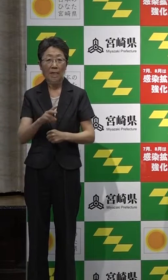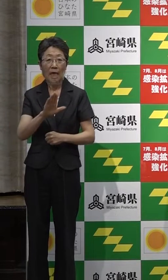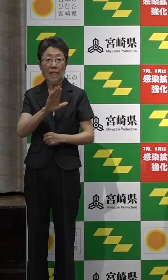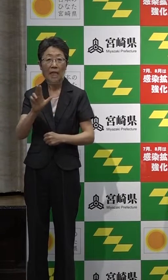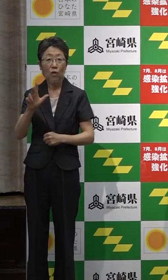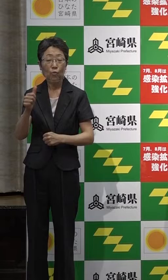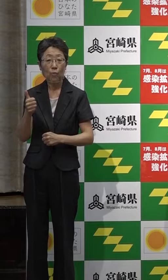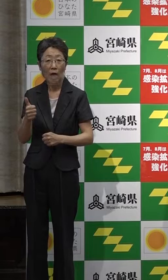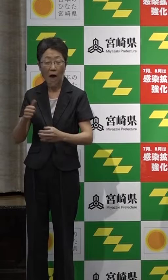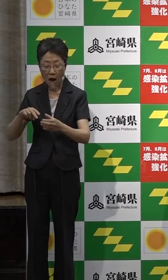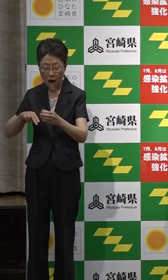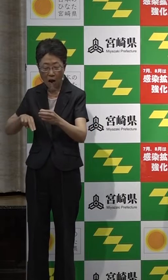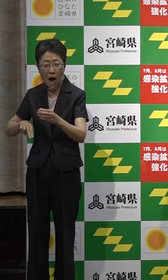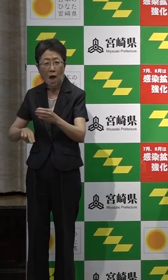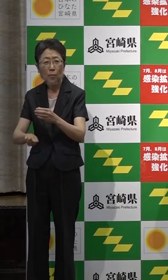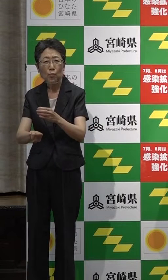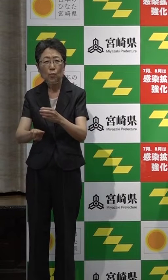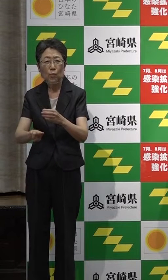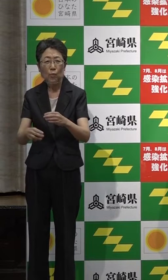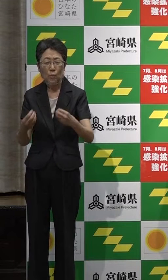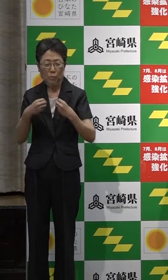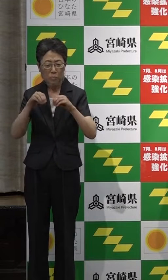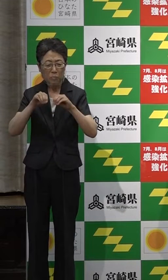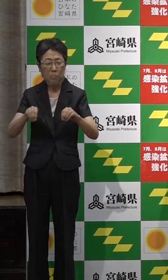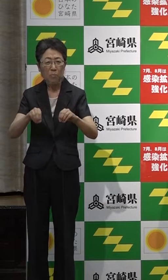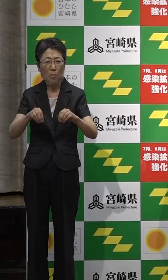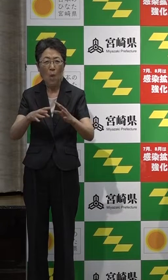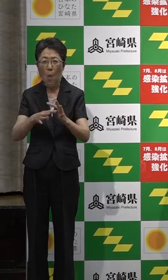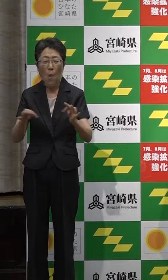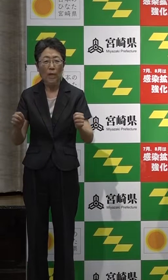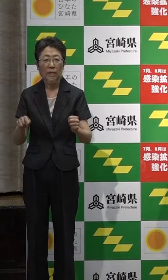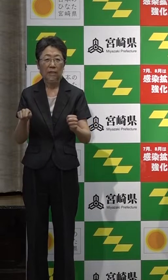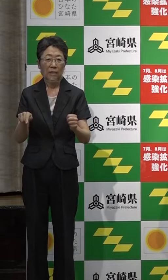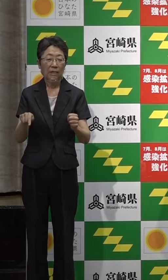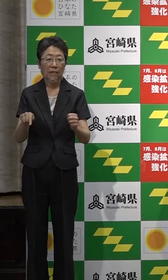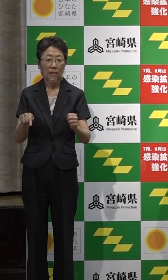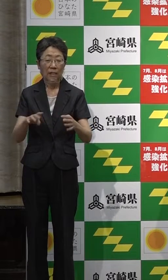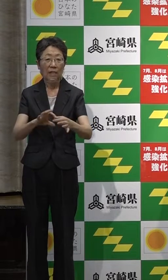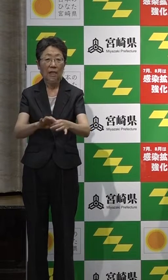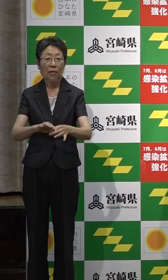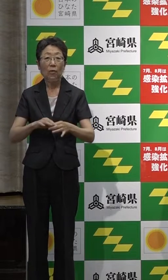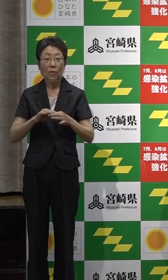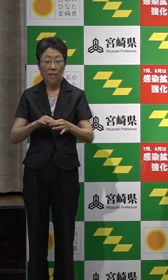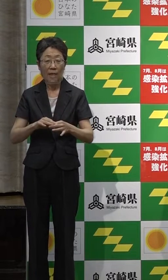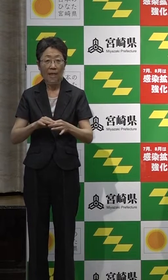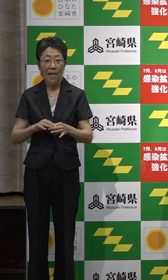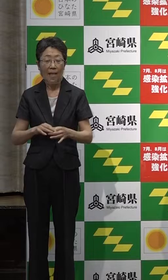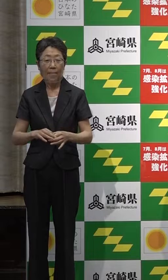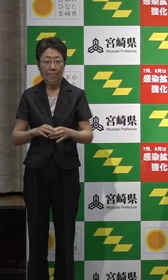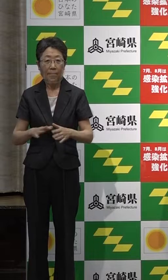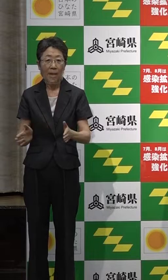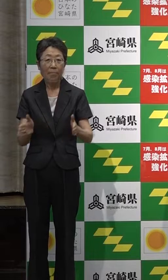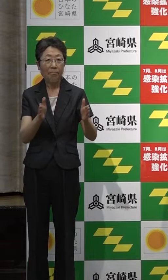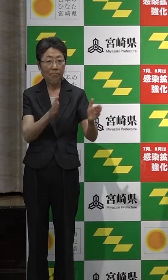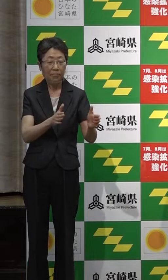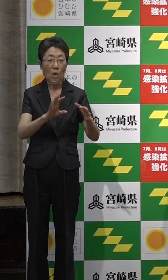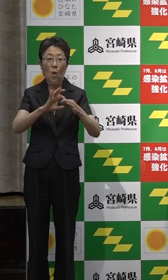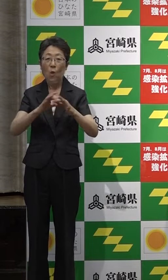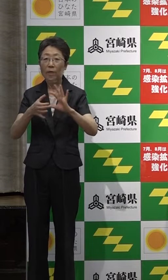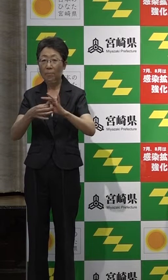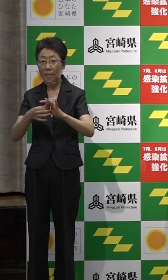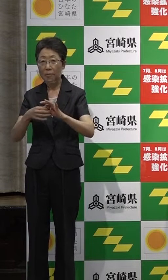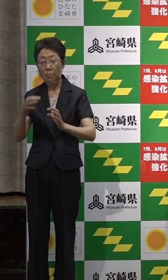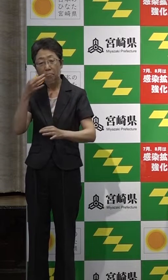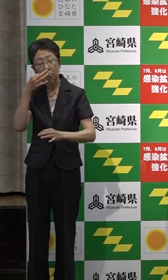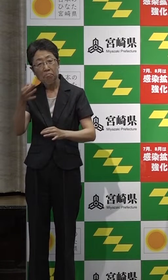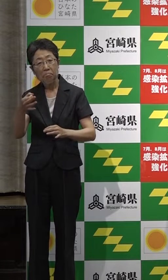ね、原則、中止延期をお願いしたい。オリンピック・パラリンピックは自宅で応援をということで、これは開